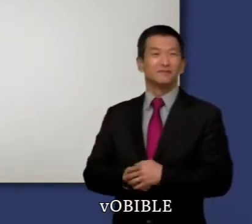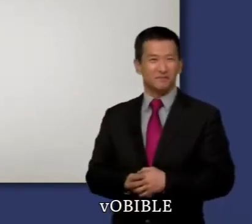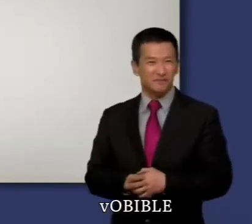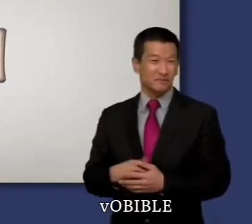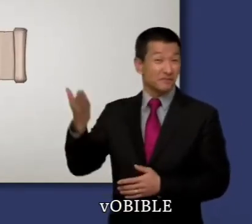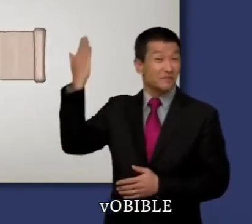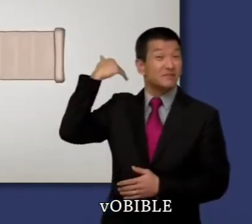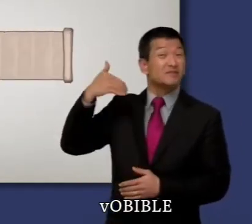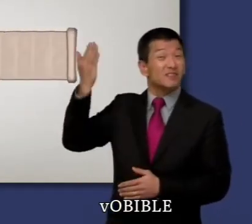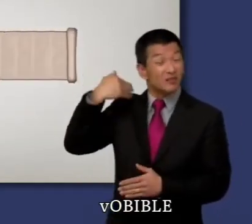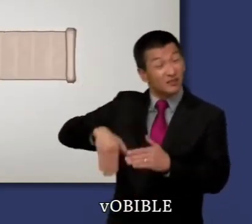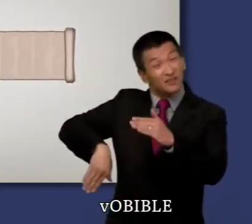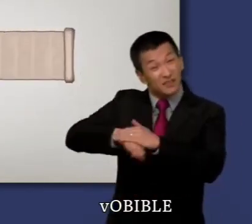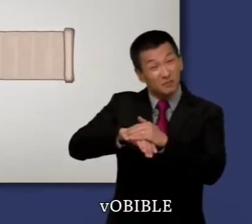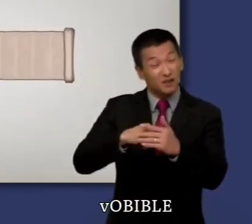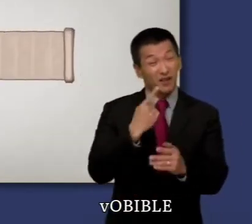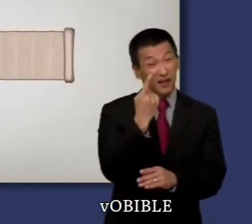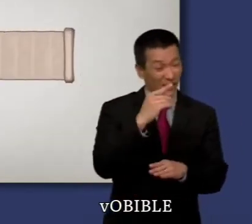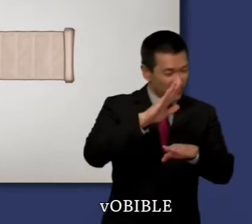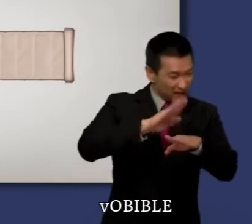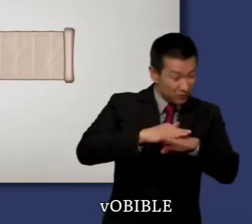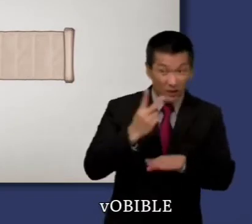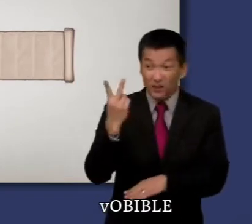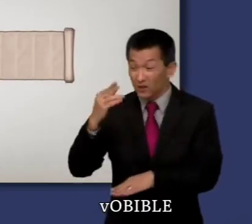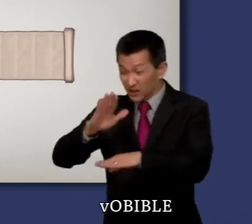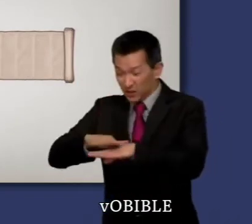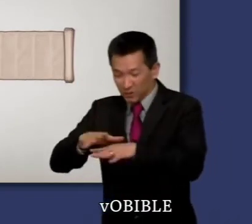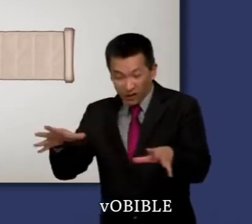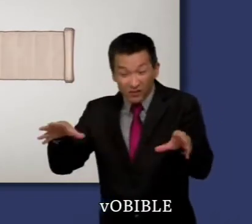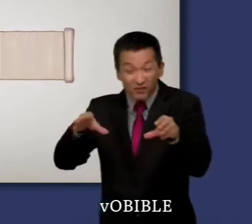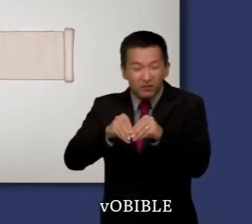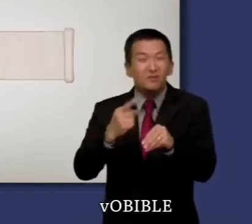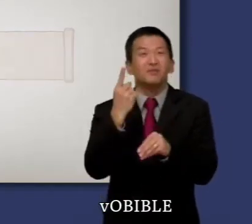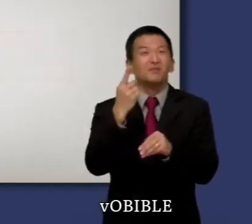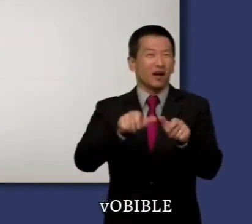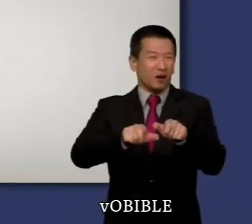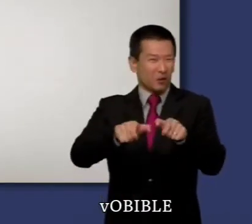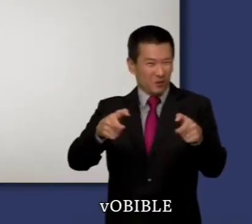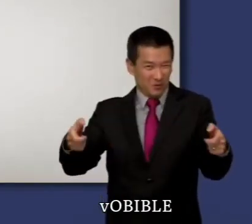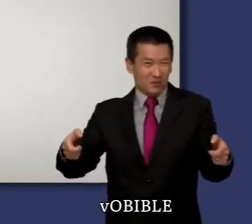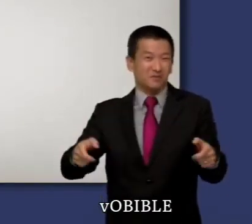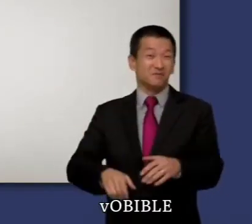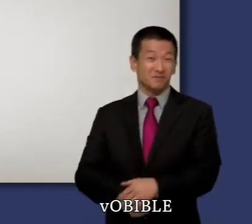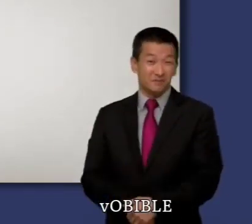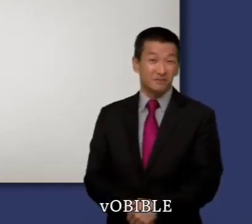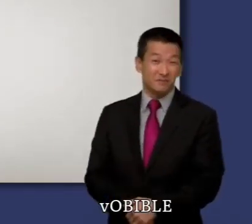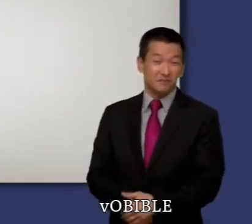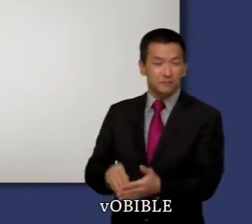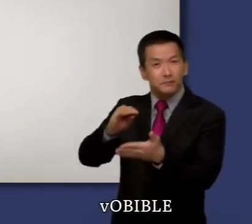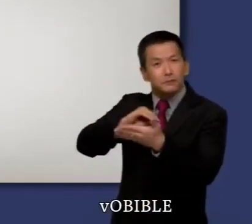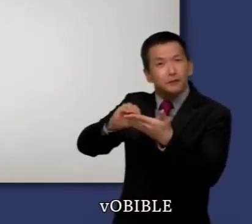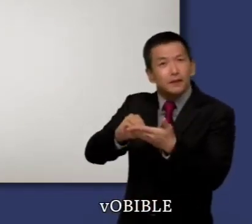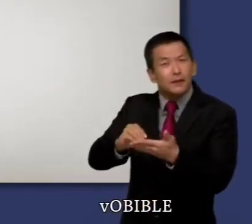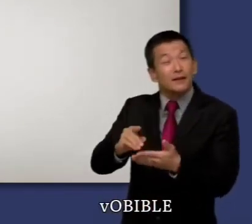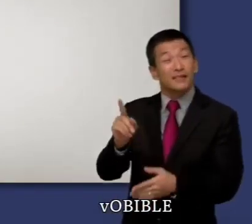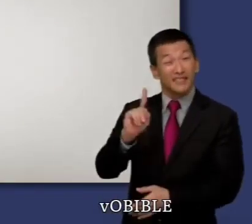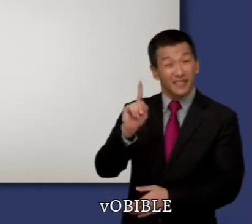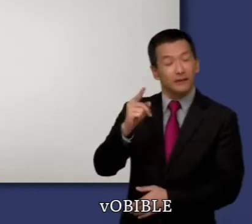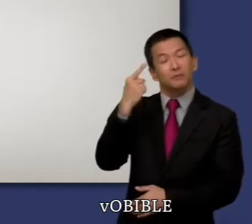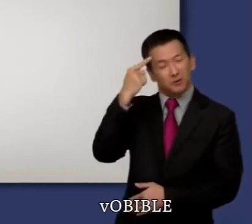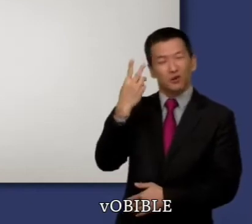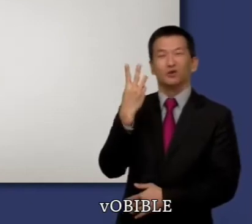qu'il récompense ceux qui l'aiment et lui obéissent, et découvrez ce que ce livre nous apprend sur l'histoire de la lignée de David